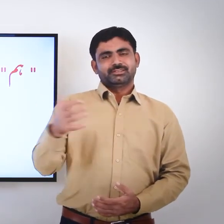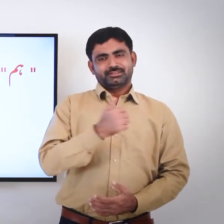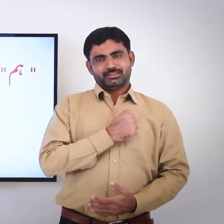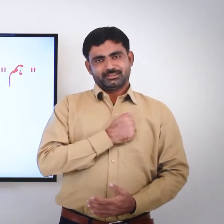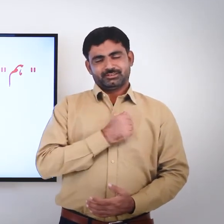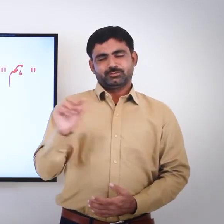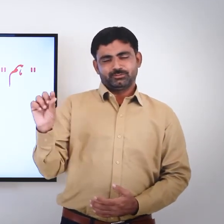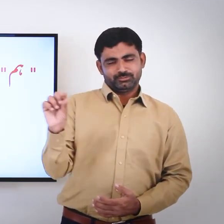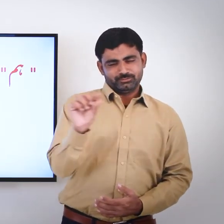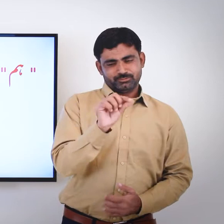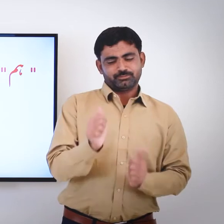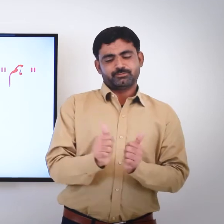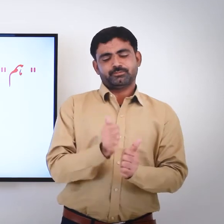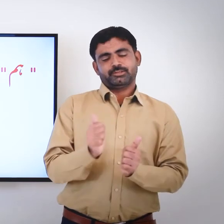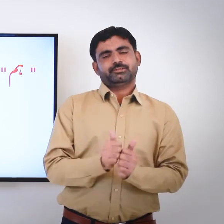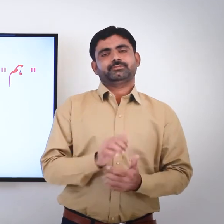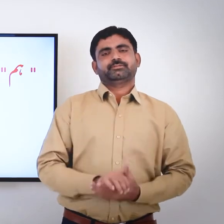ہم کو اپنے جملوں میں استعمال کریں۔